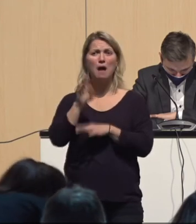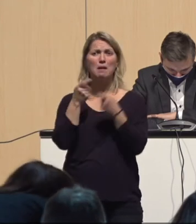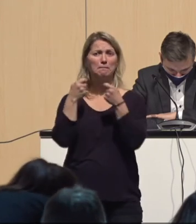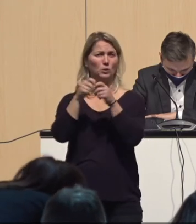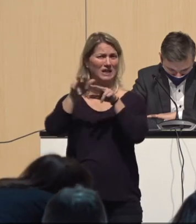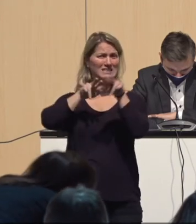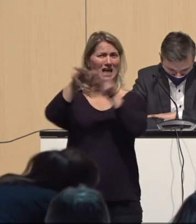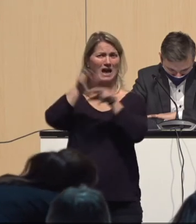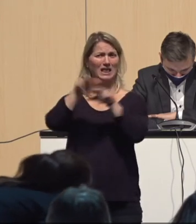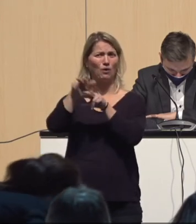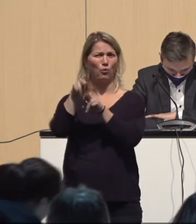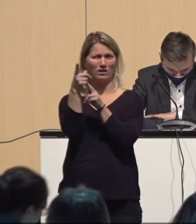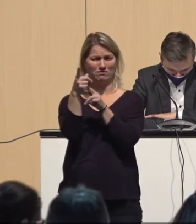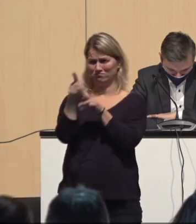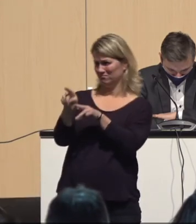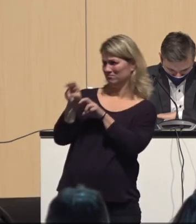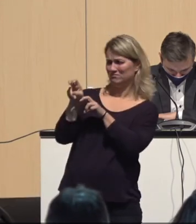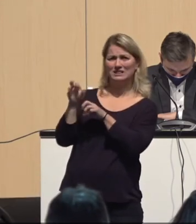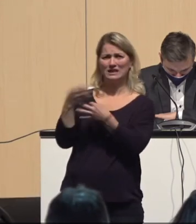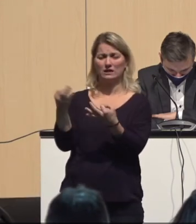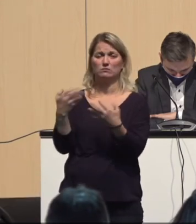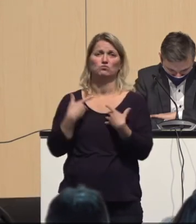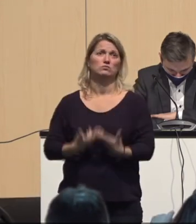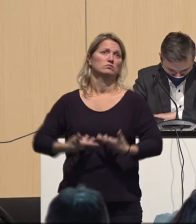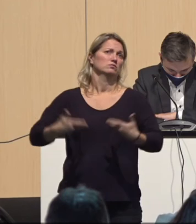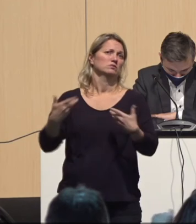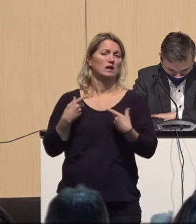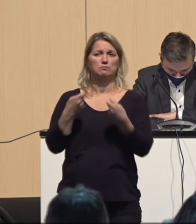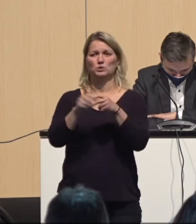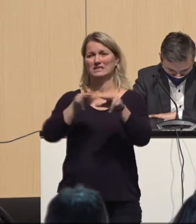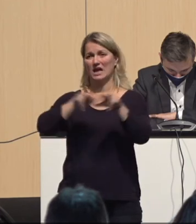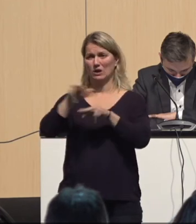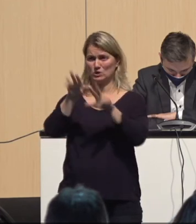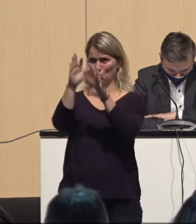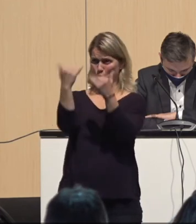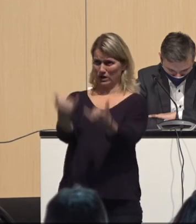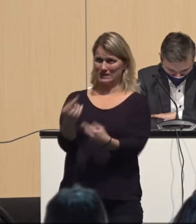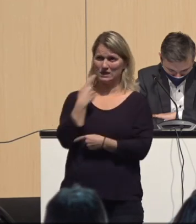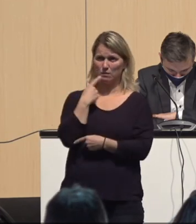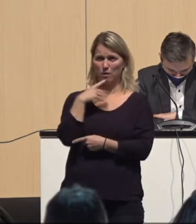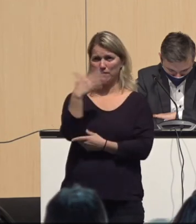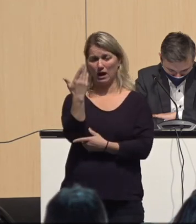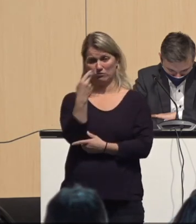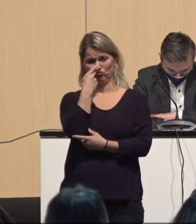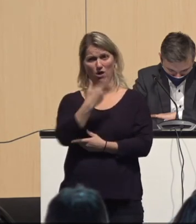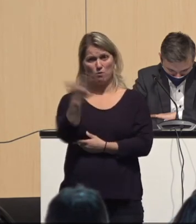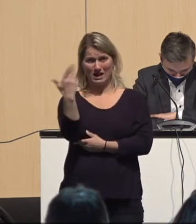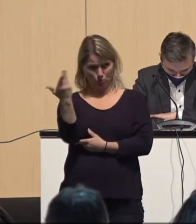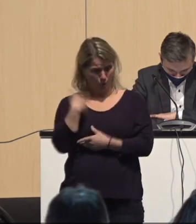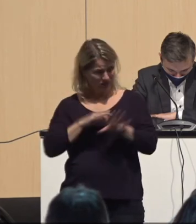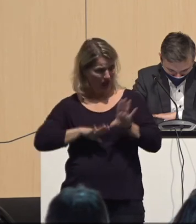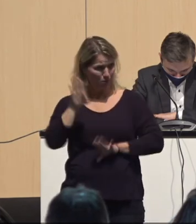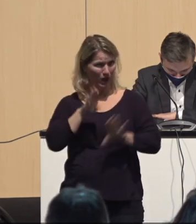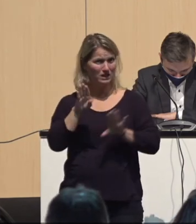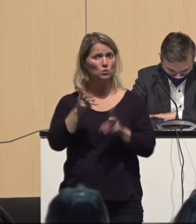das nicht macht. Ja, meine Güte, eine Bundesregierung, was wir zurzeit haben, gucken Sie sich das an, ist das Demokratie, ist